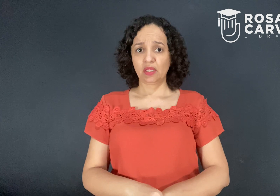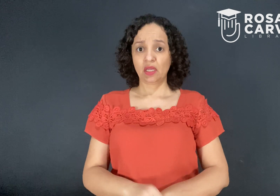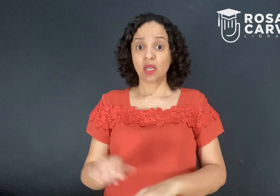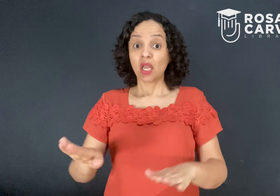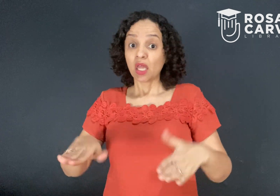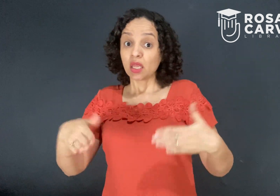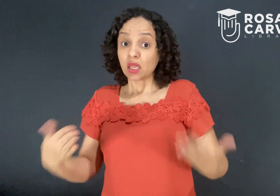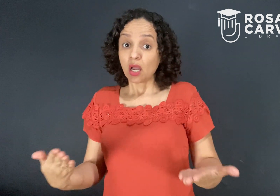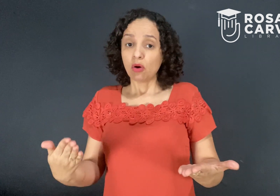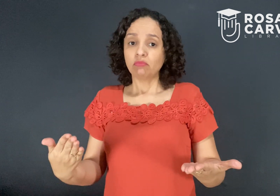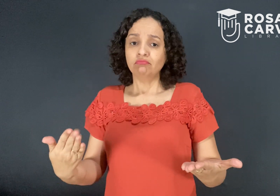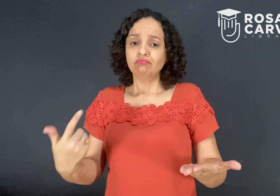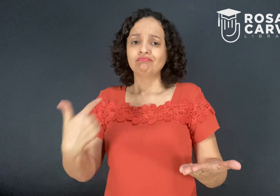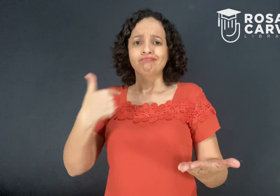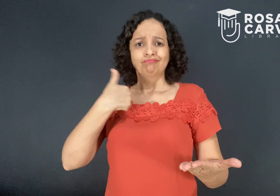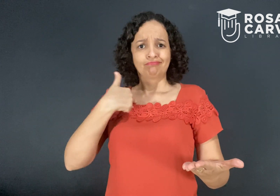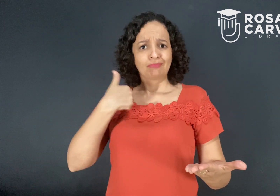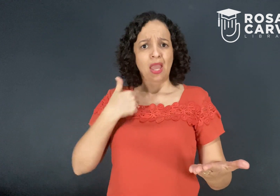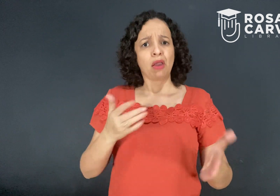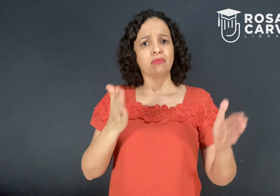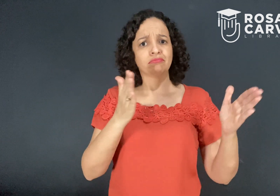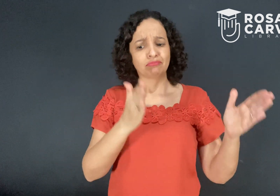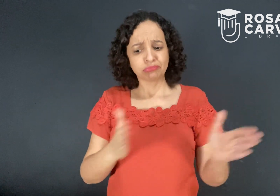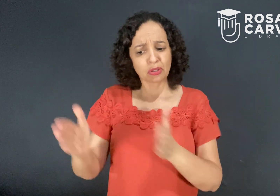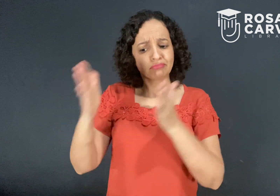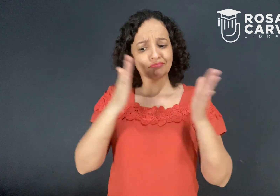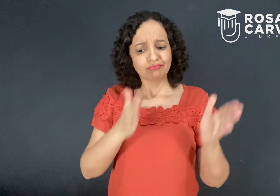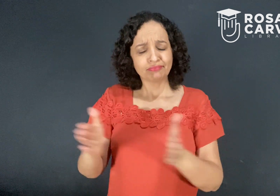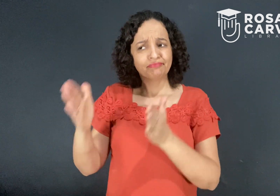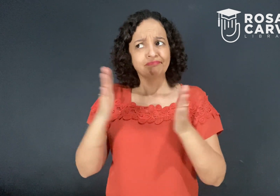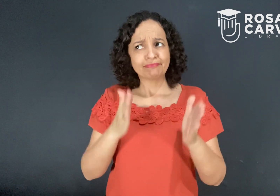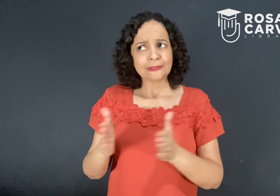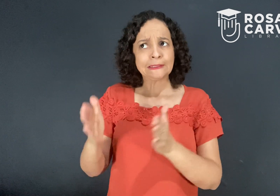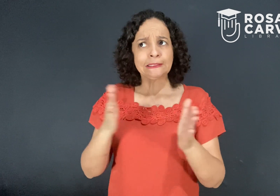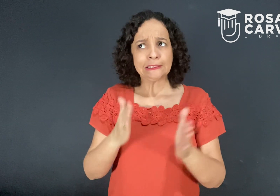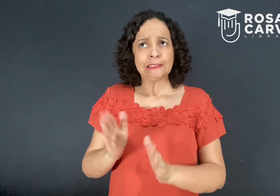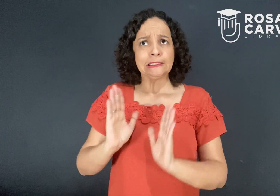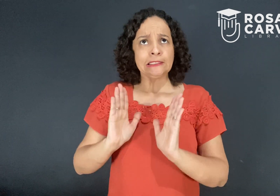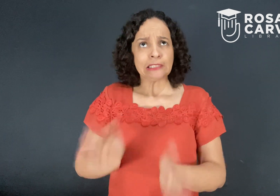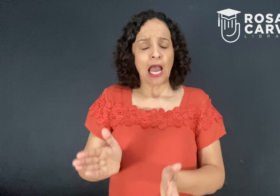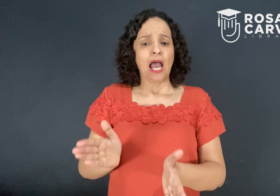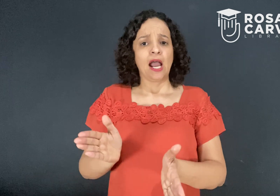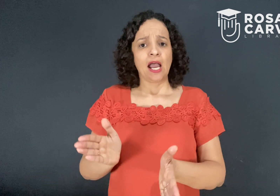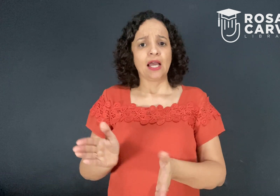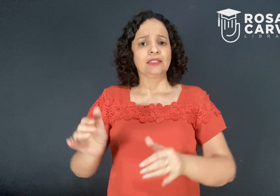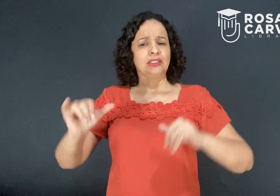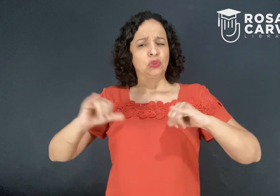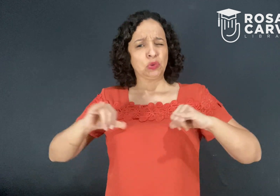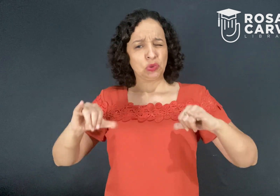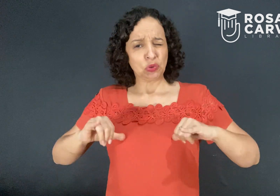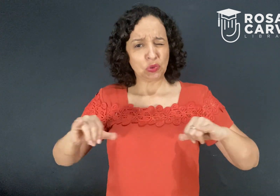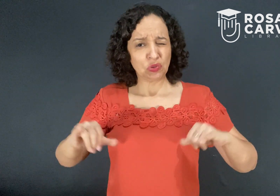Então, o processo, quando eu procurei a psicoterapia, eu já estava num processo de sofrimento, de